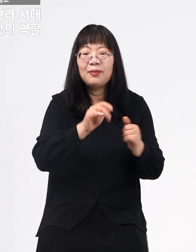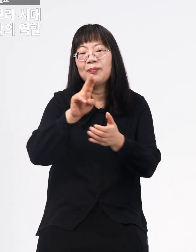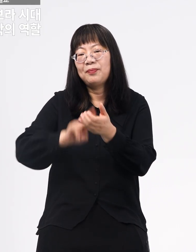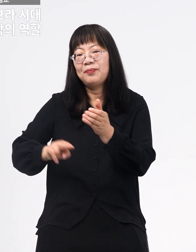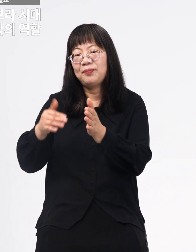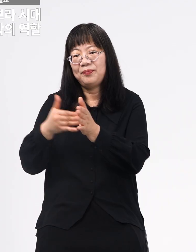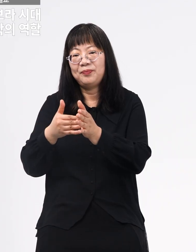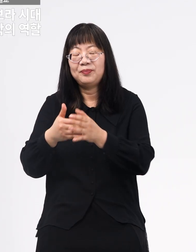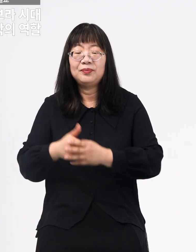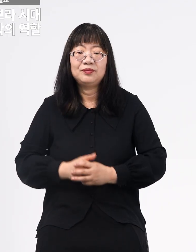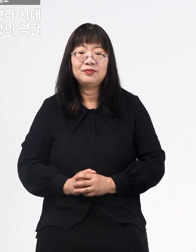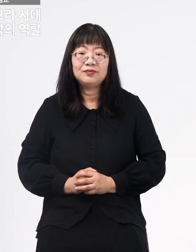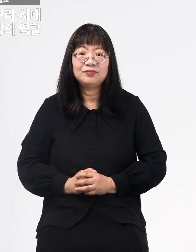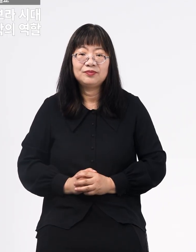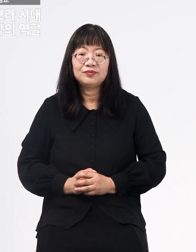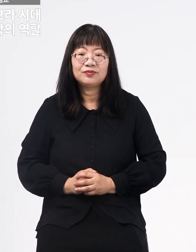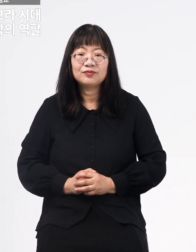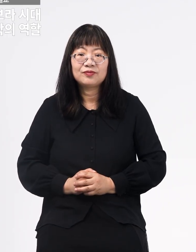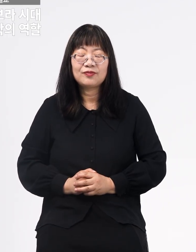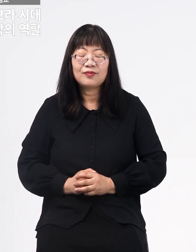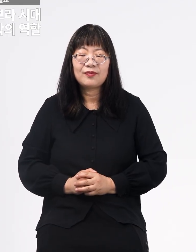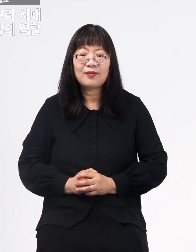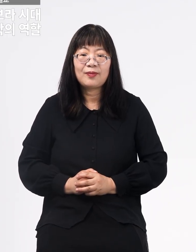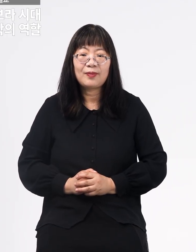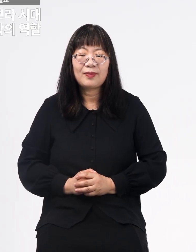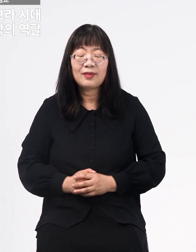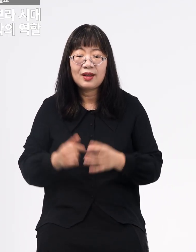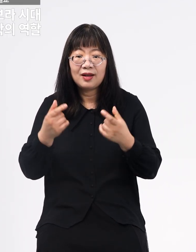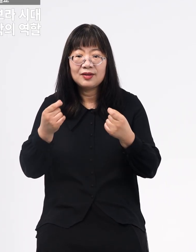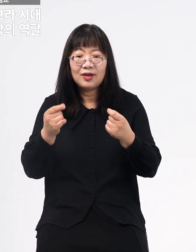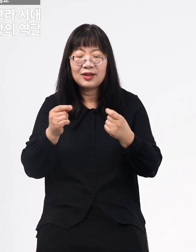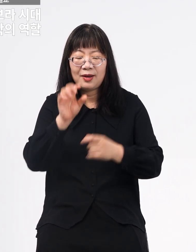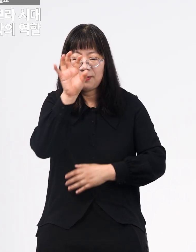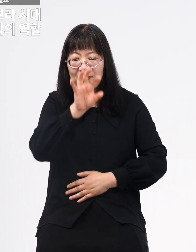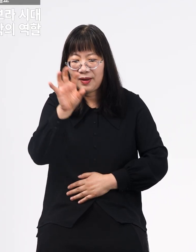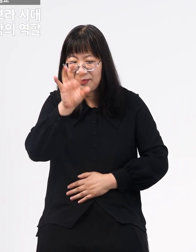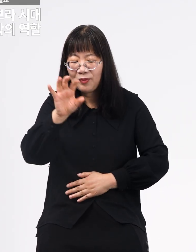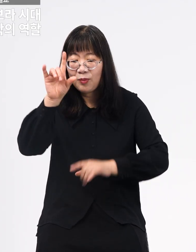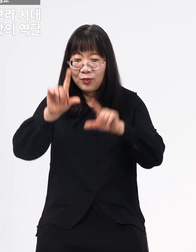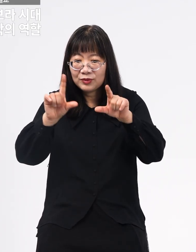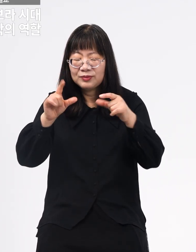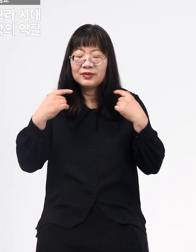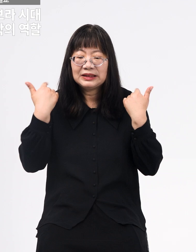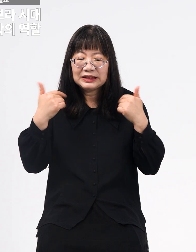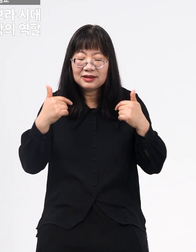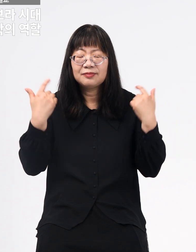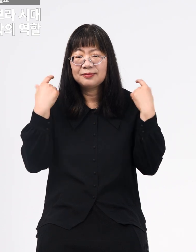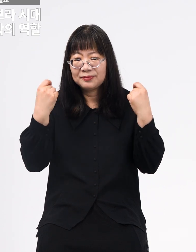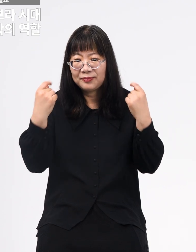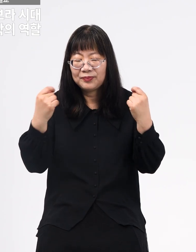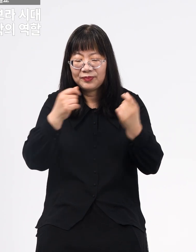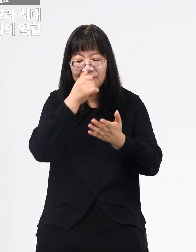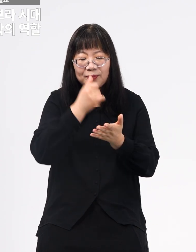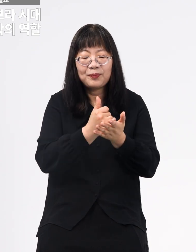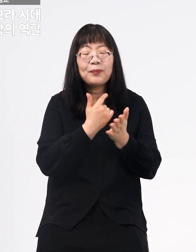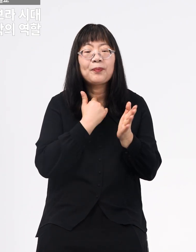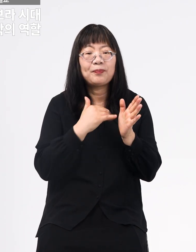있어요. 이 순환적 구조는 이렇게 일관성을 갖습니다. 죄를